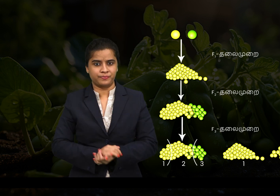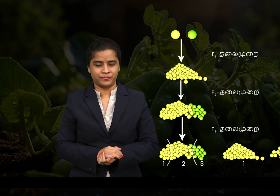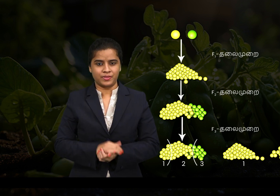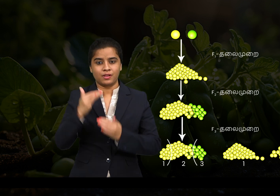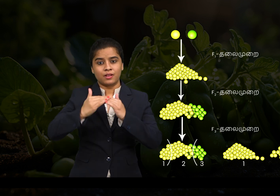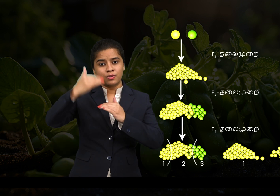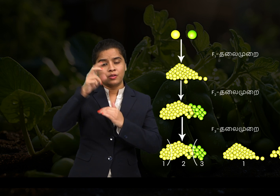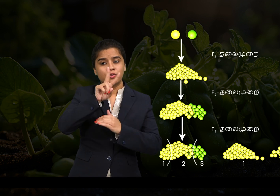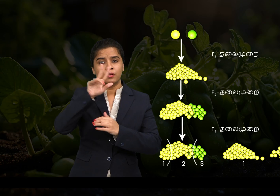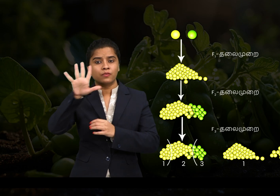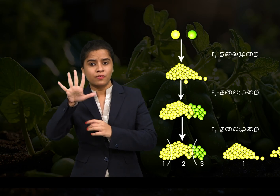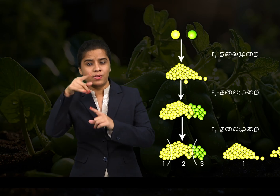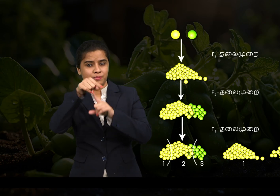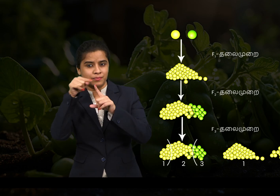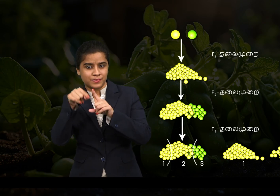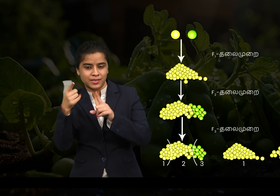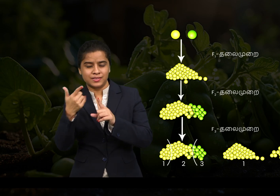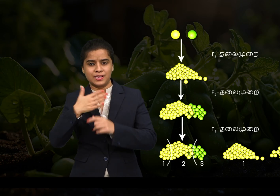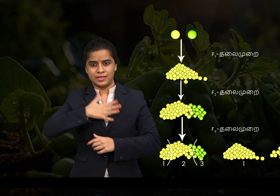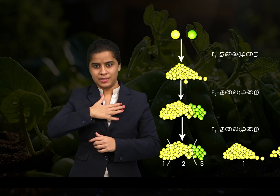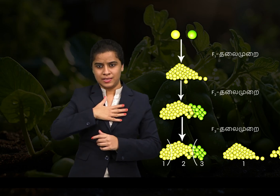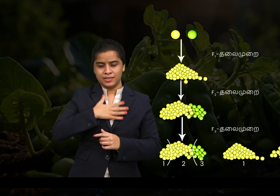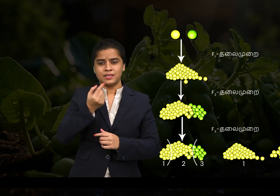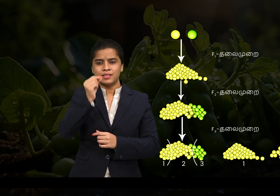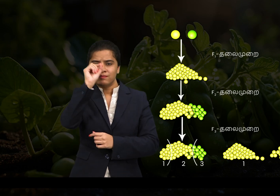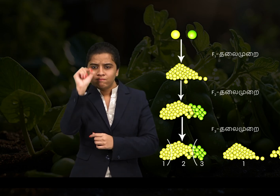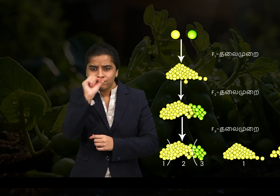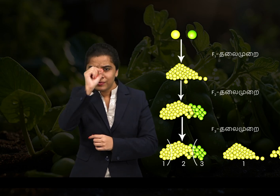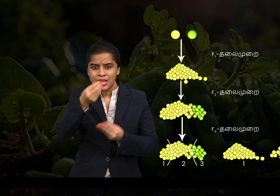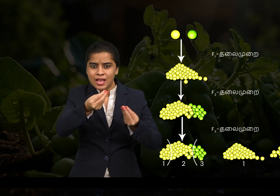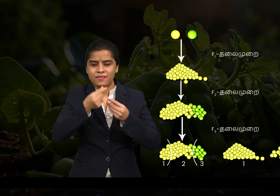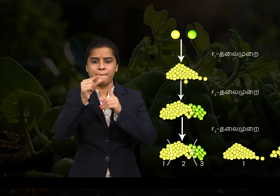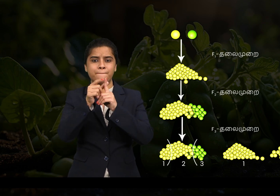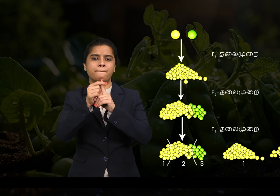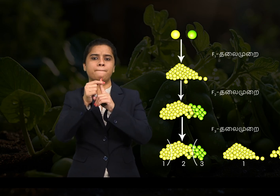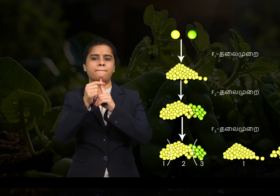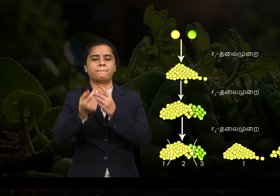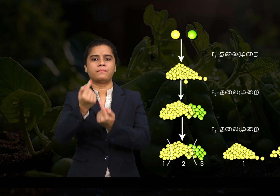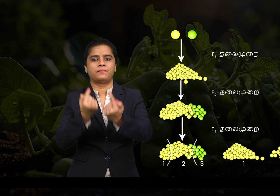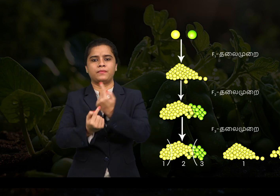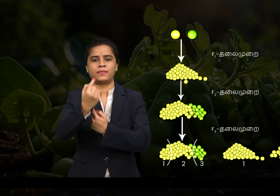சுமார் 25% பச்சை விதை கொடுக்கும் பட்டாணி செடிகளை கொடுத்தது.